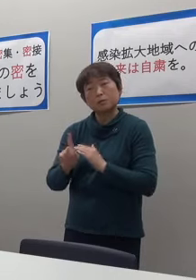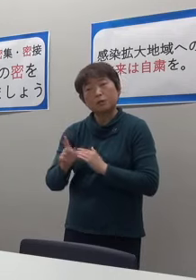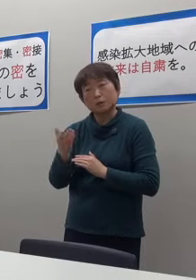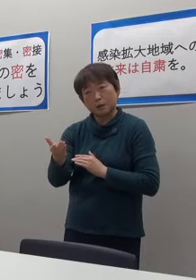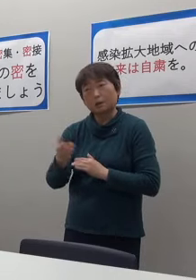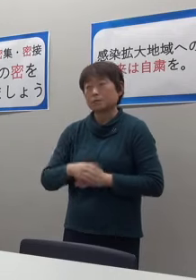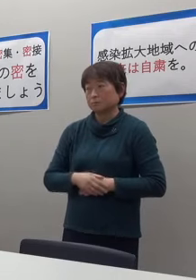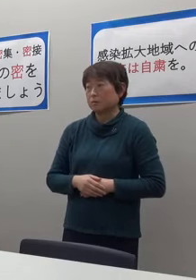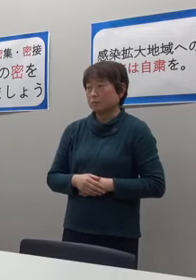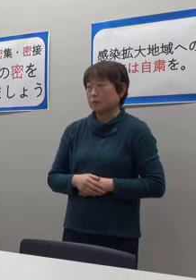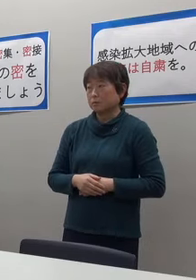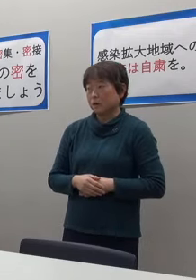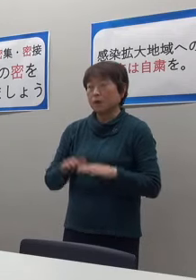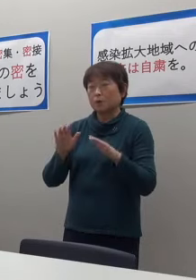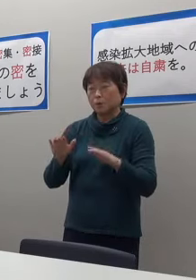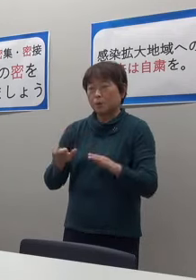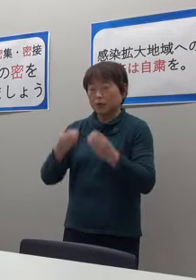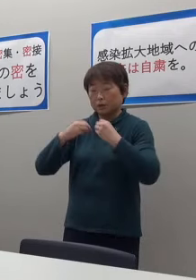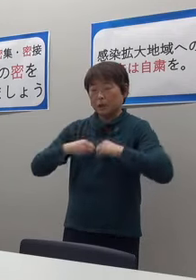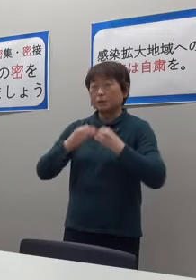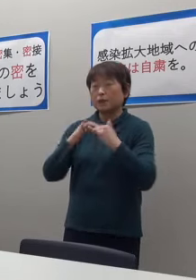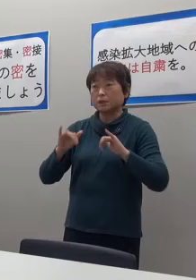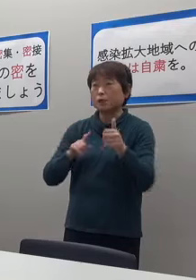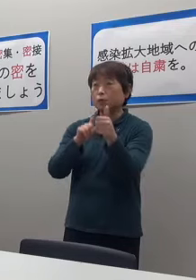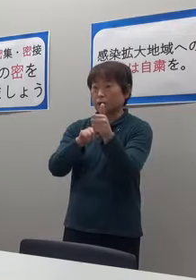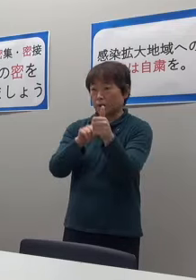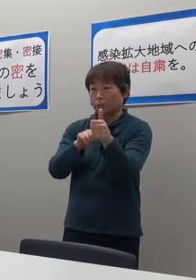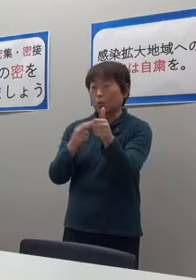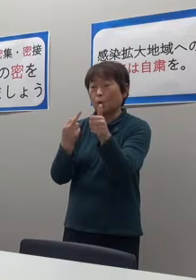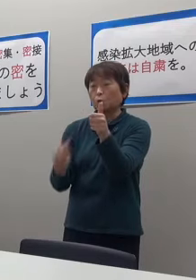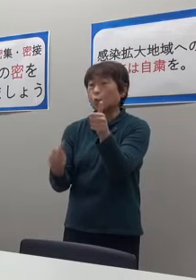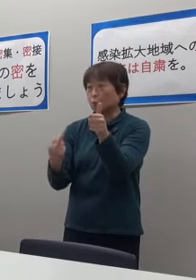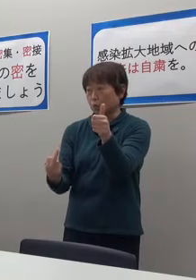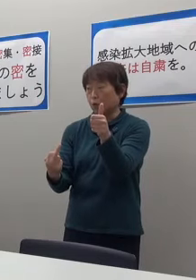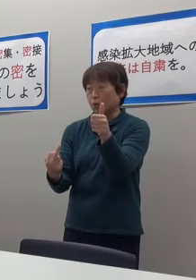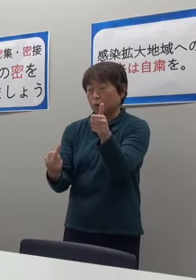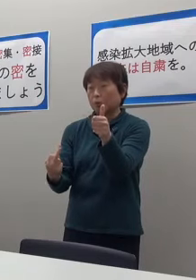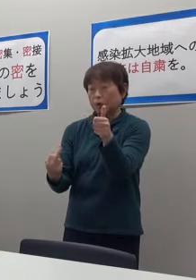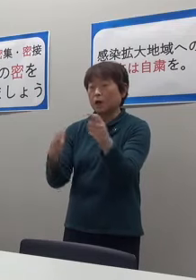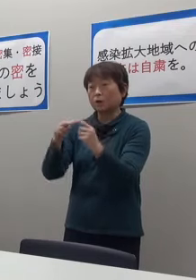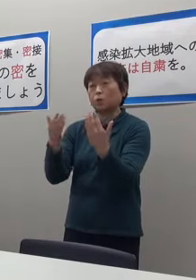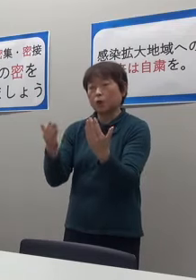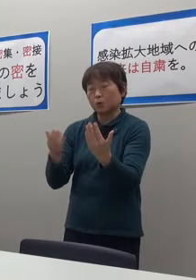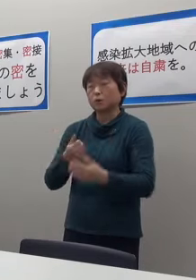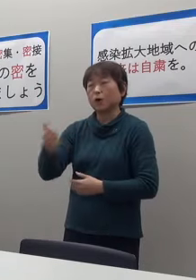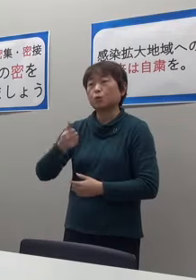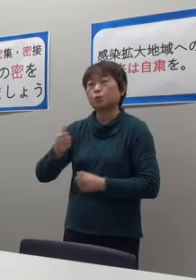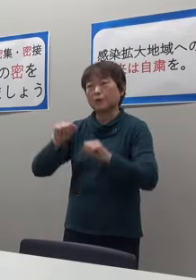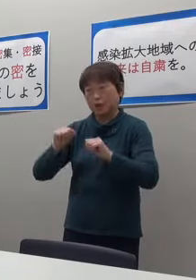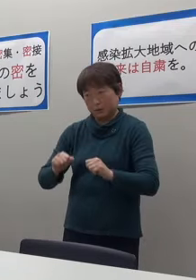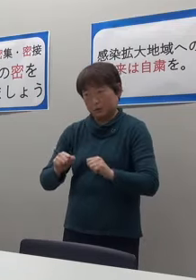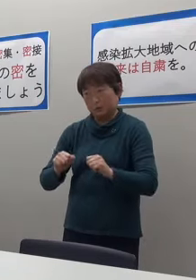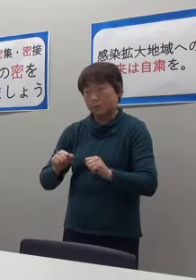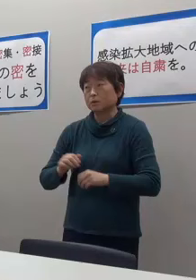小学校に通っている方がいるということで、また感染者がですね、急